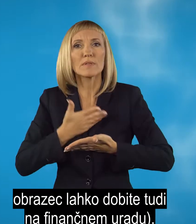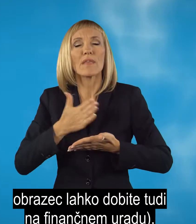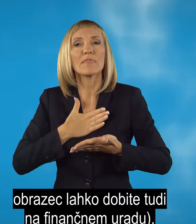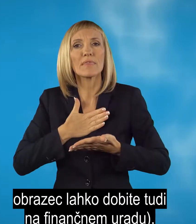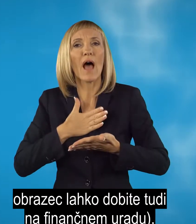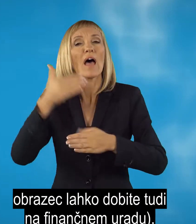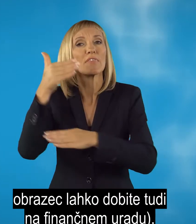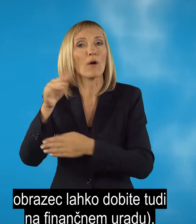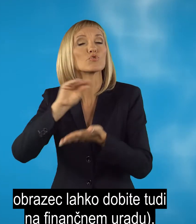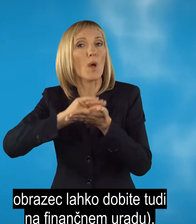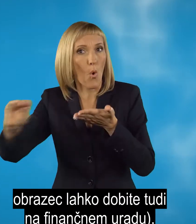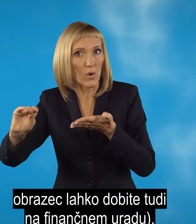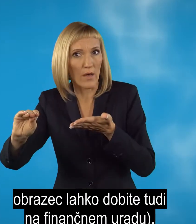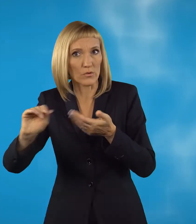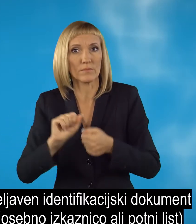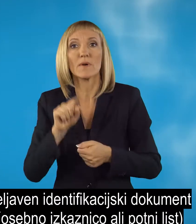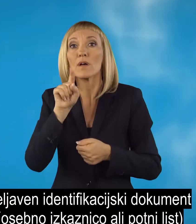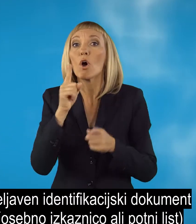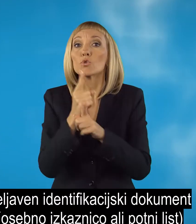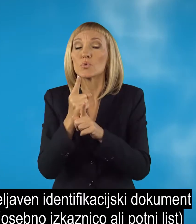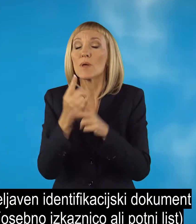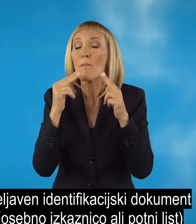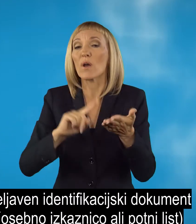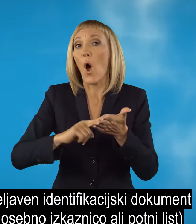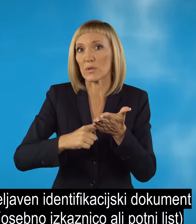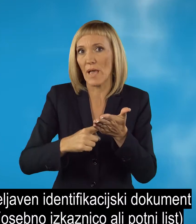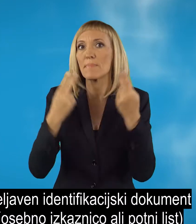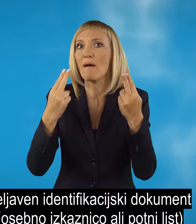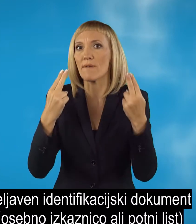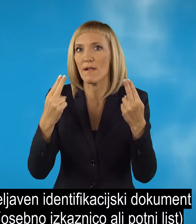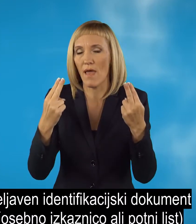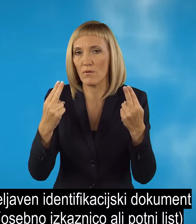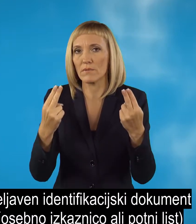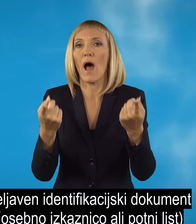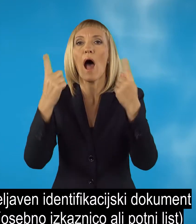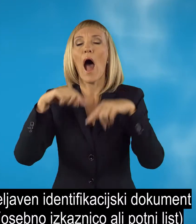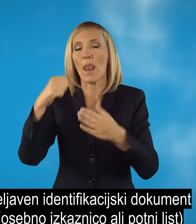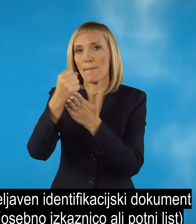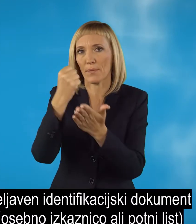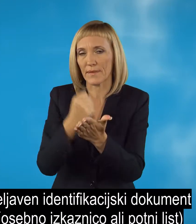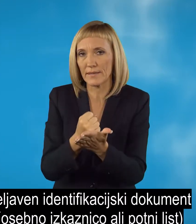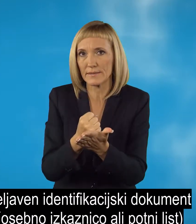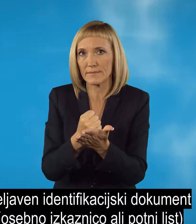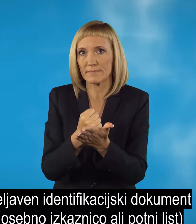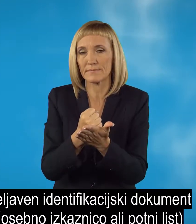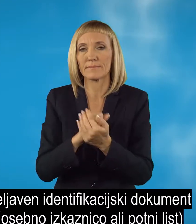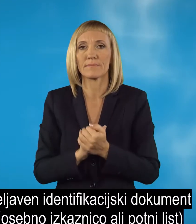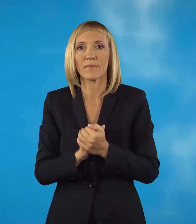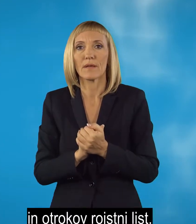uradu, veljaven identifikacijski dokument, osebno izkaznico ali potni list